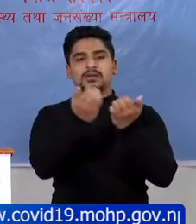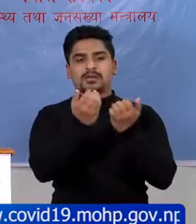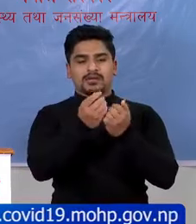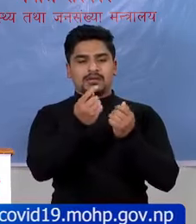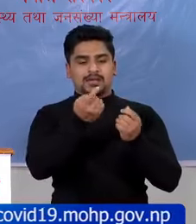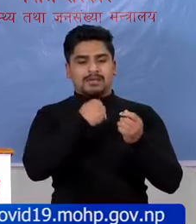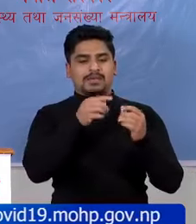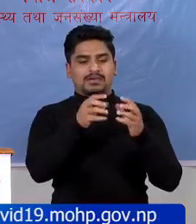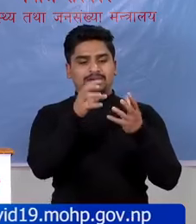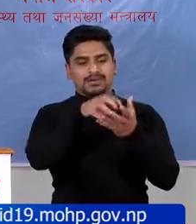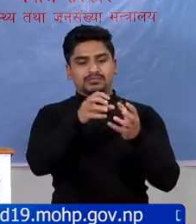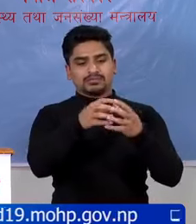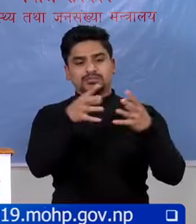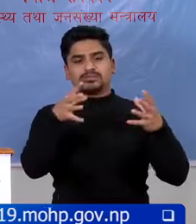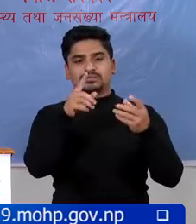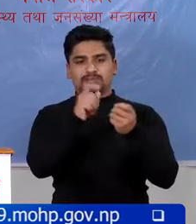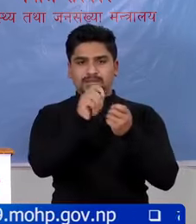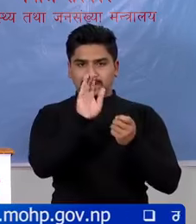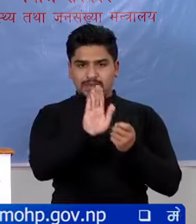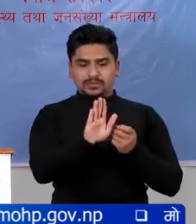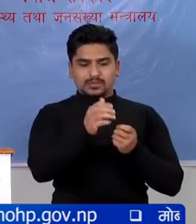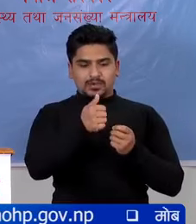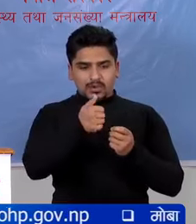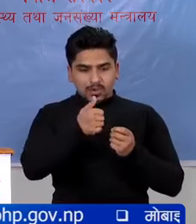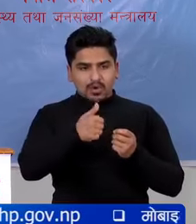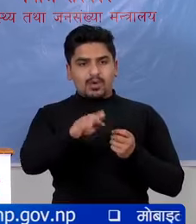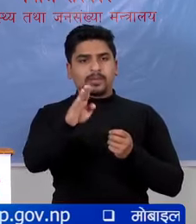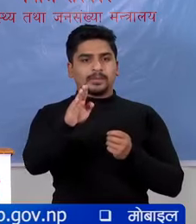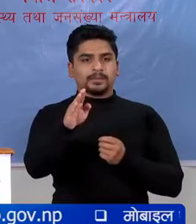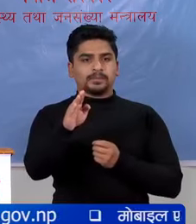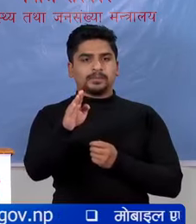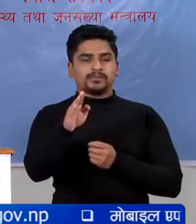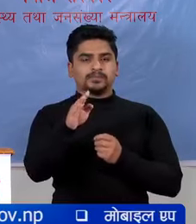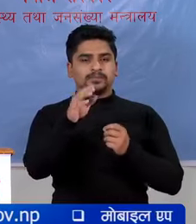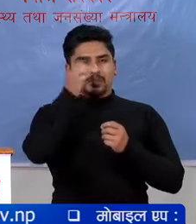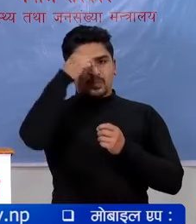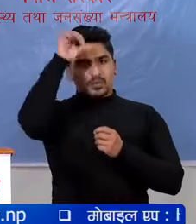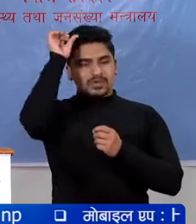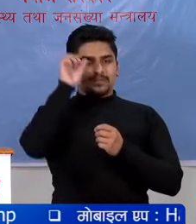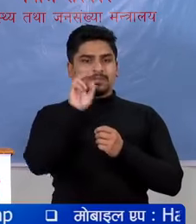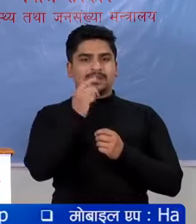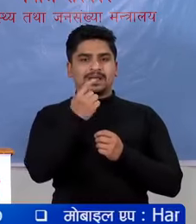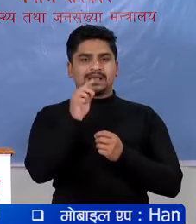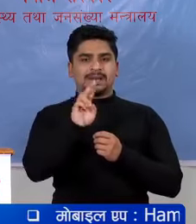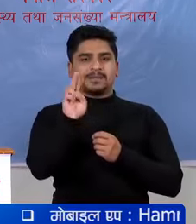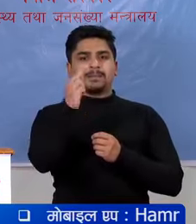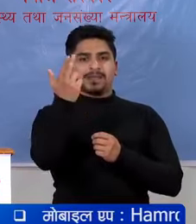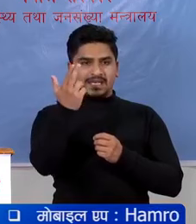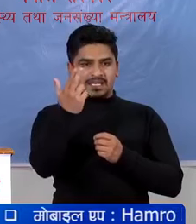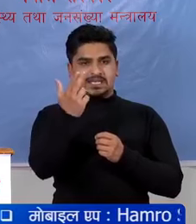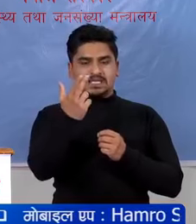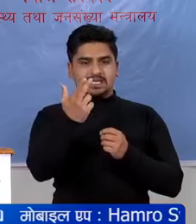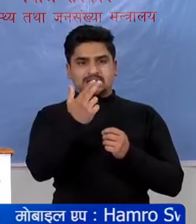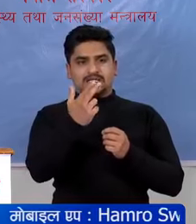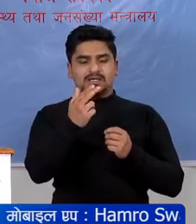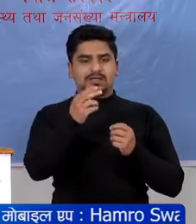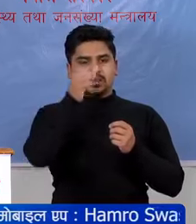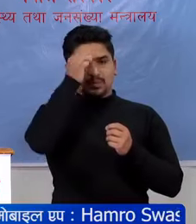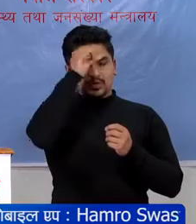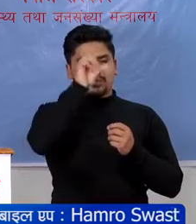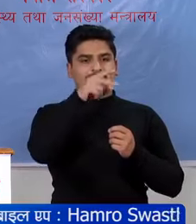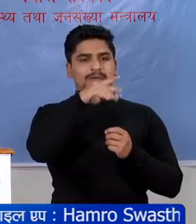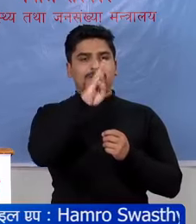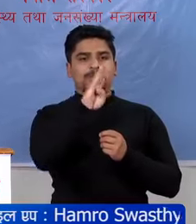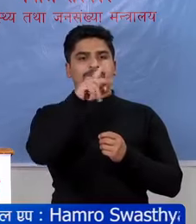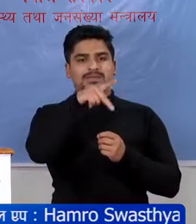हमिले फराकिलो गरेका छूँँँ अब उप्रांत पसिम्मा भेरी अस्पताल मा रपुर्भ मा बीपी कोई डाला